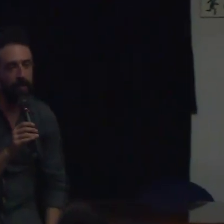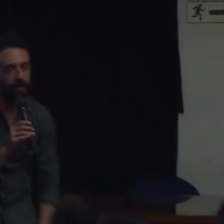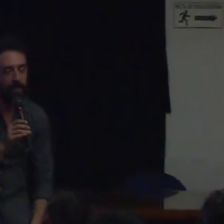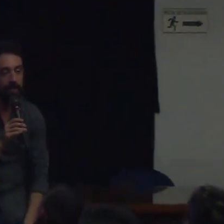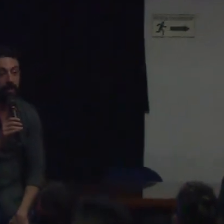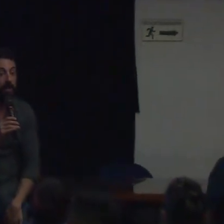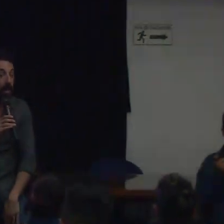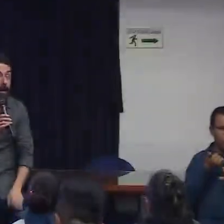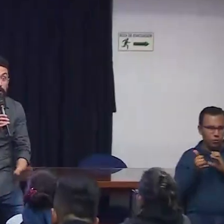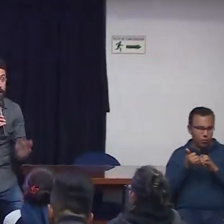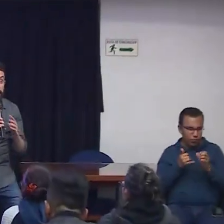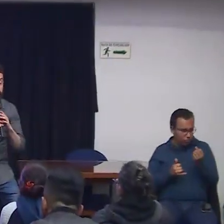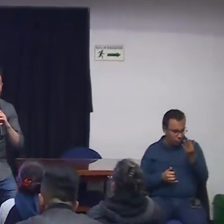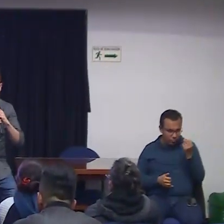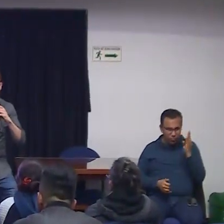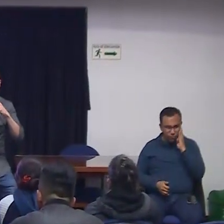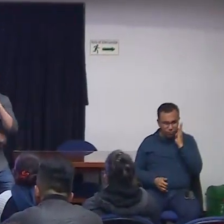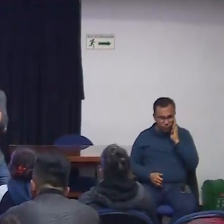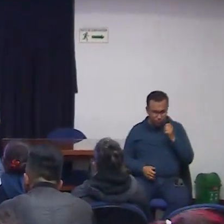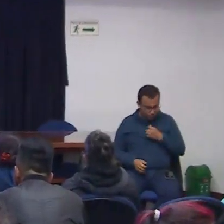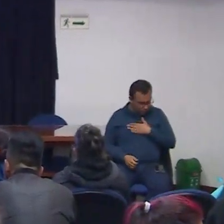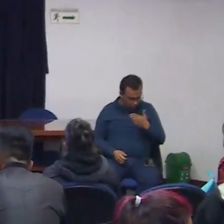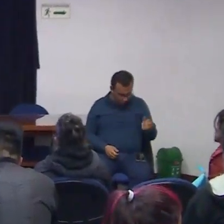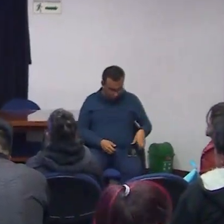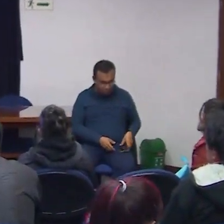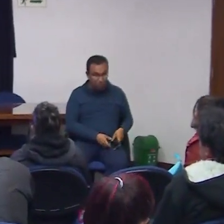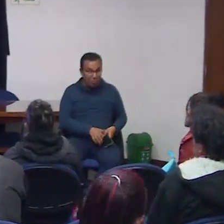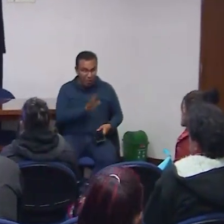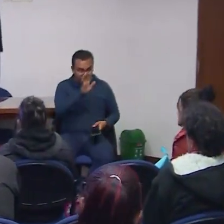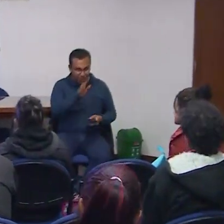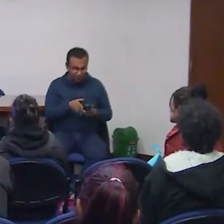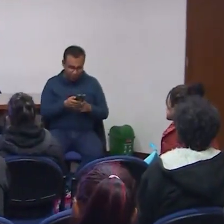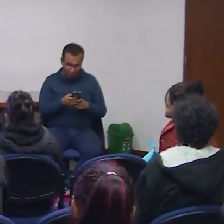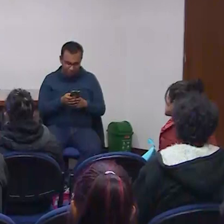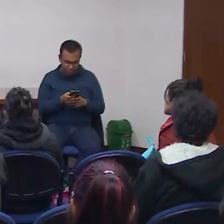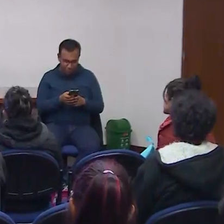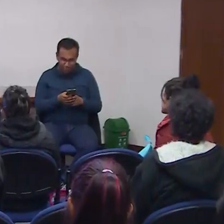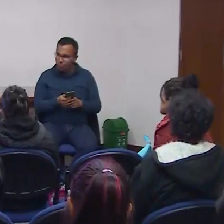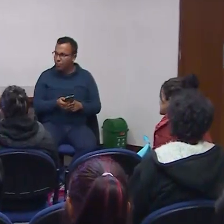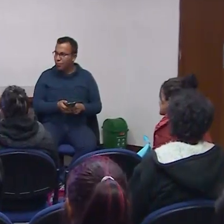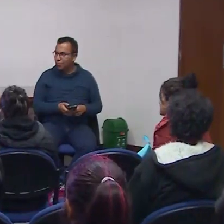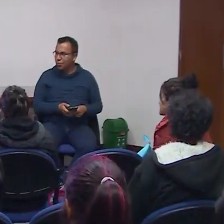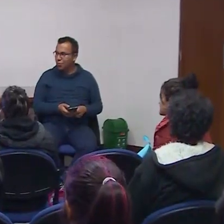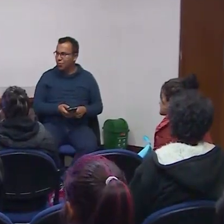pued sí si quier anotar mi teléfono por supuesto 31